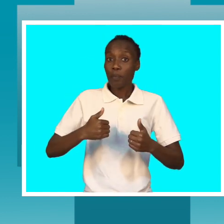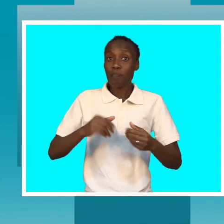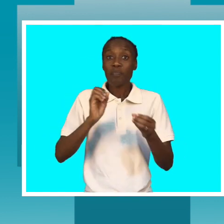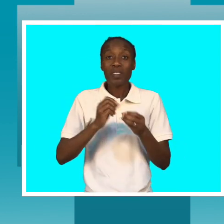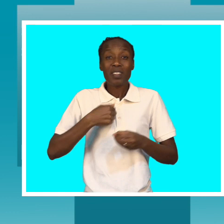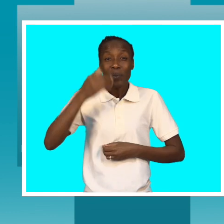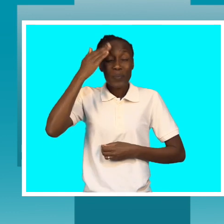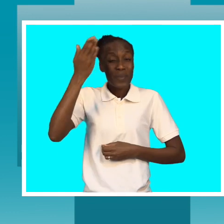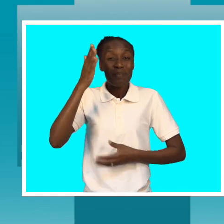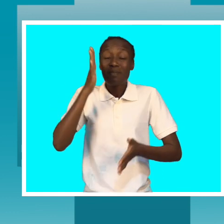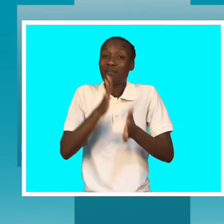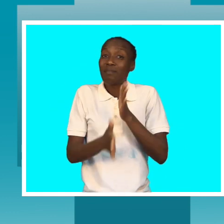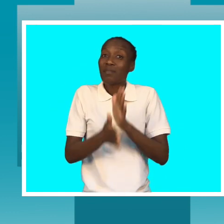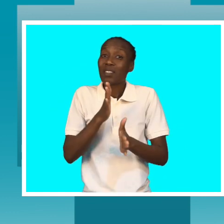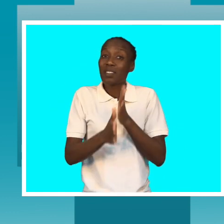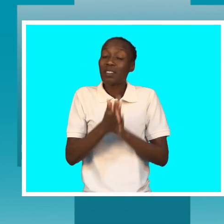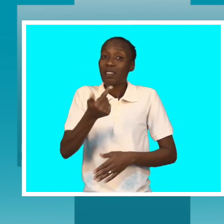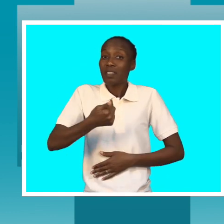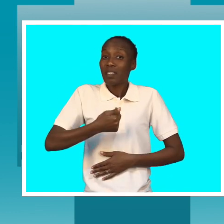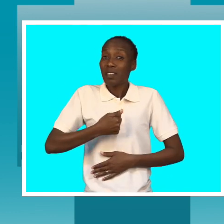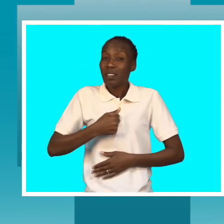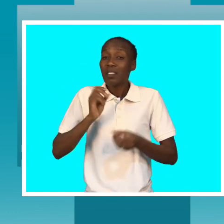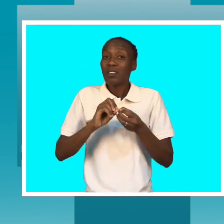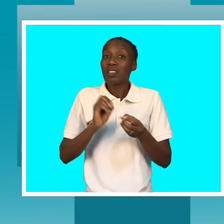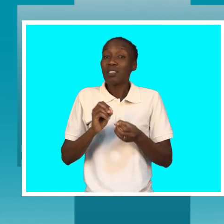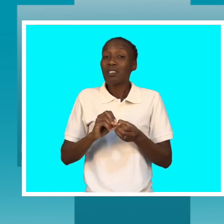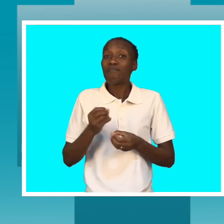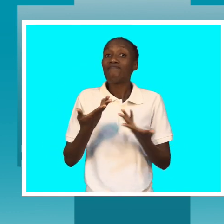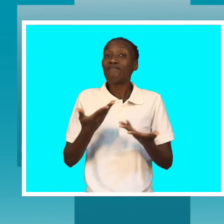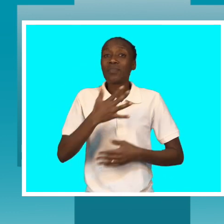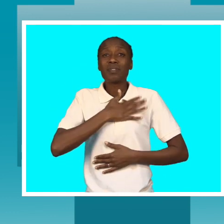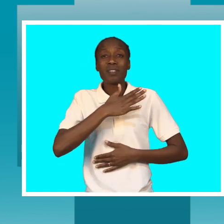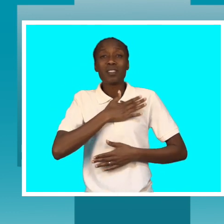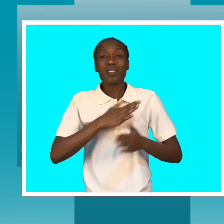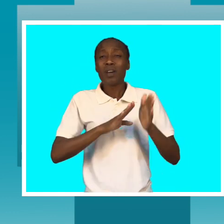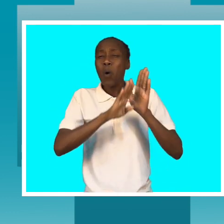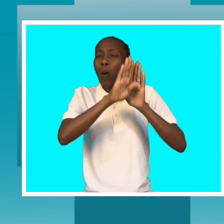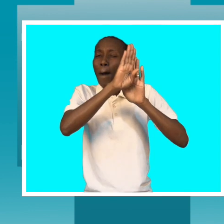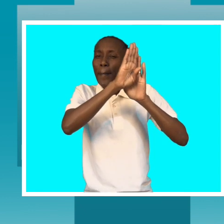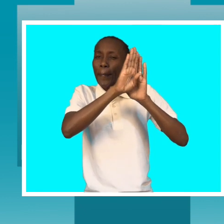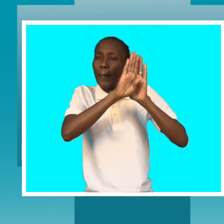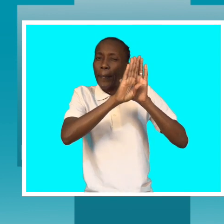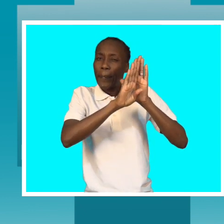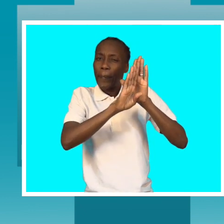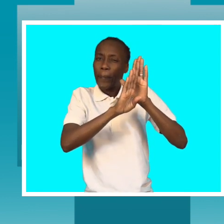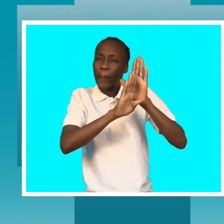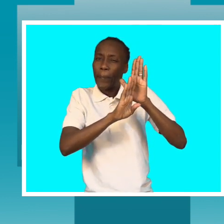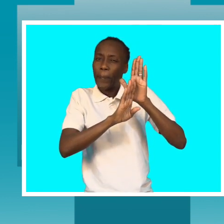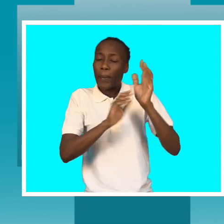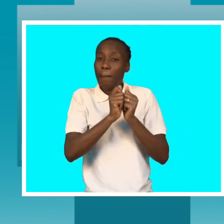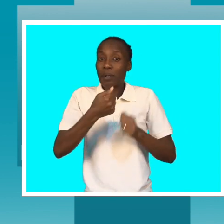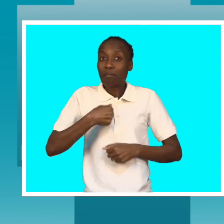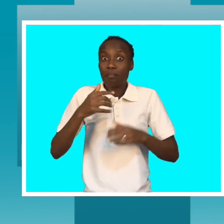passa eu chegar aqui? Ei, hey, não, quero ir em casa. quando sou mas eu não sabia